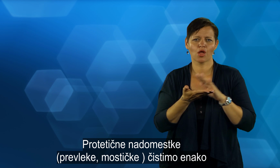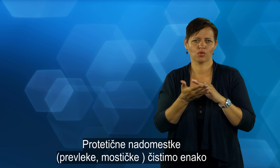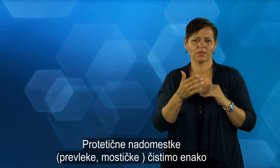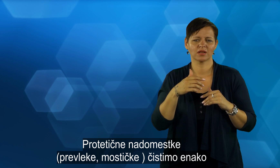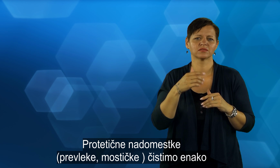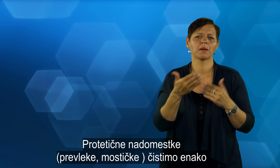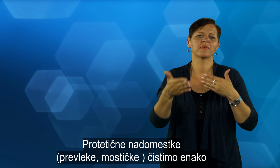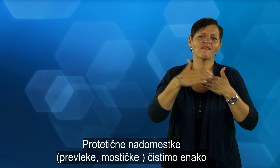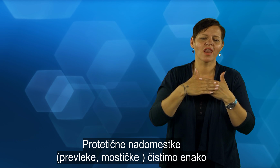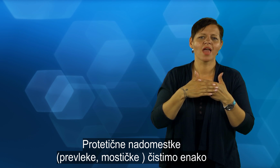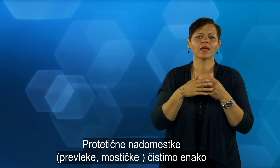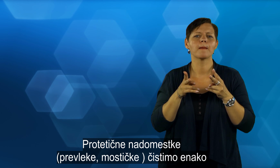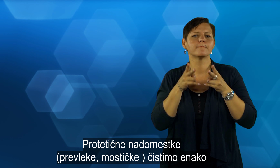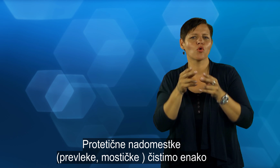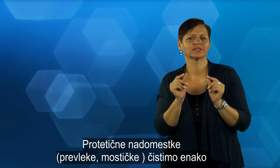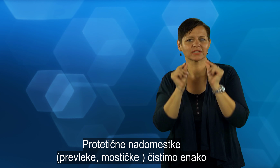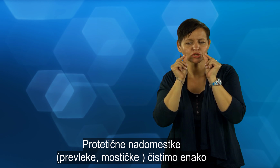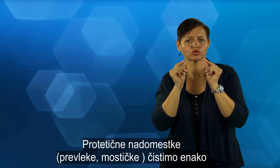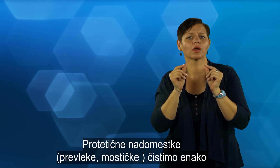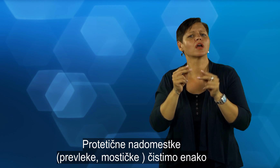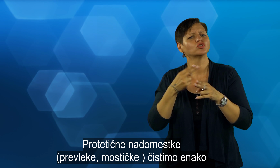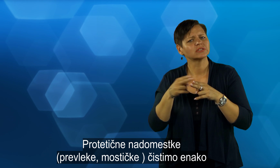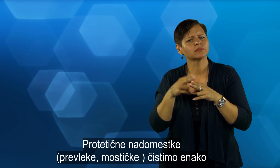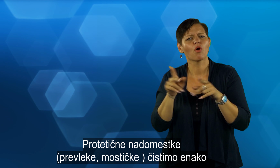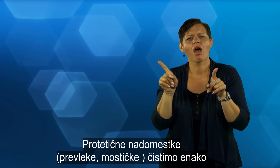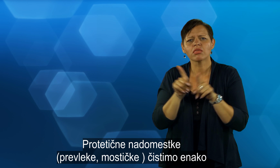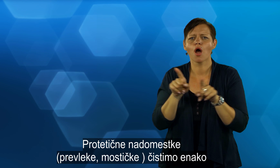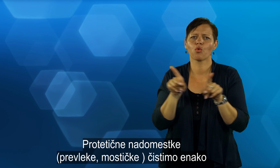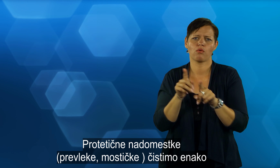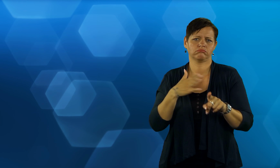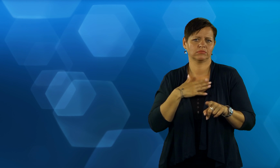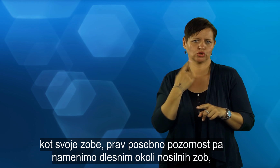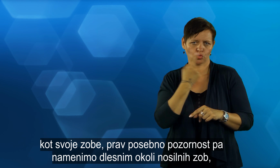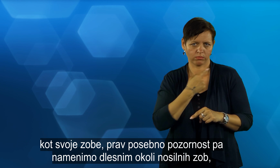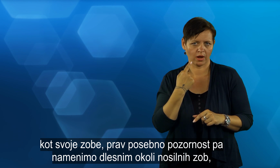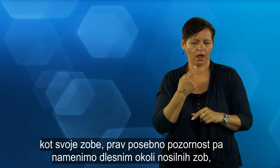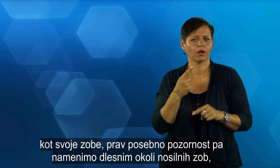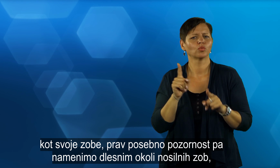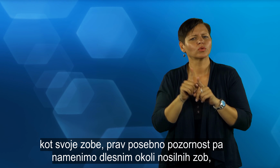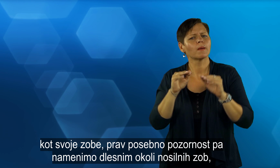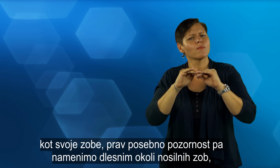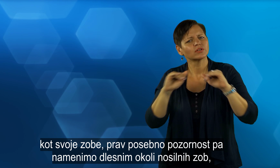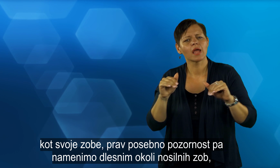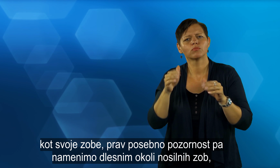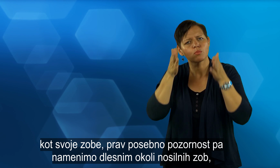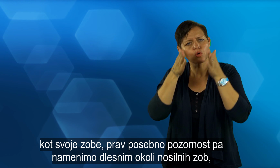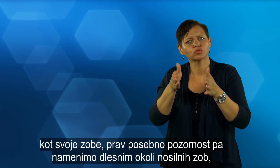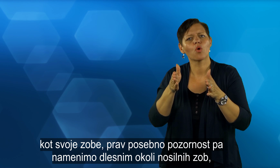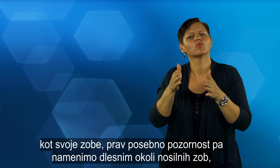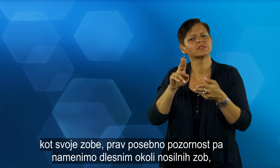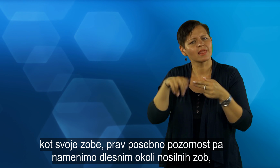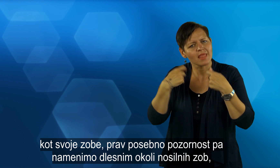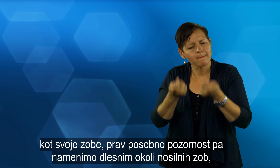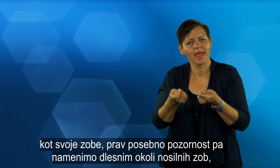nadomestke, prevleke, mostičke, čistimo enako kot svoje zobe. Prav posebno pozornost pa namenimo dlesnim okoli